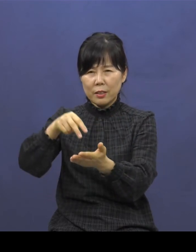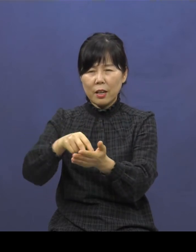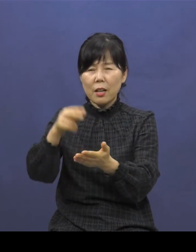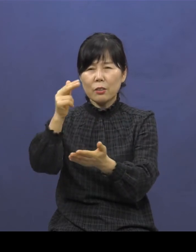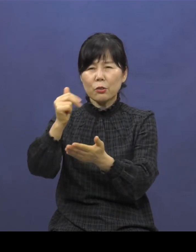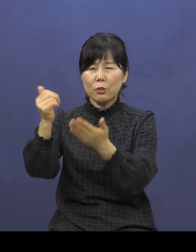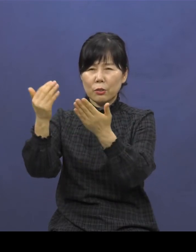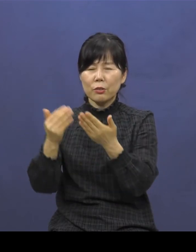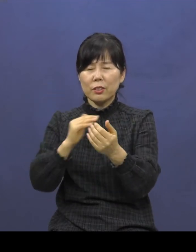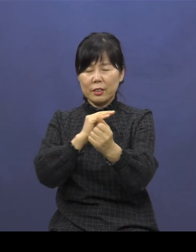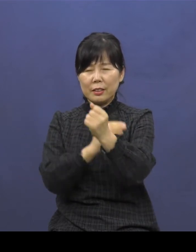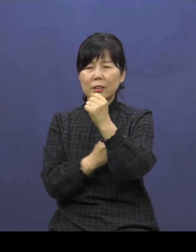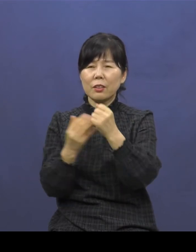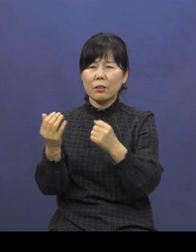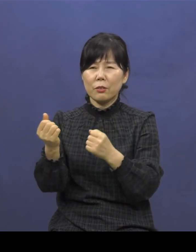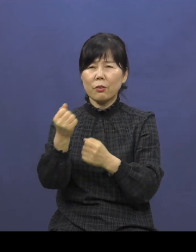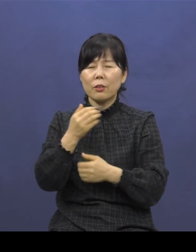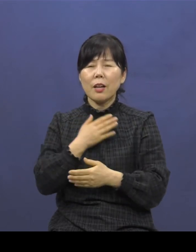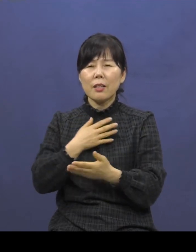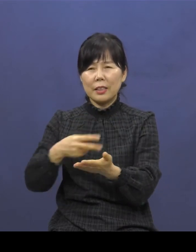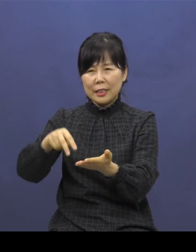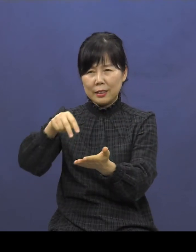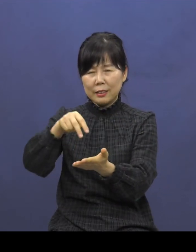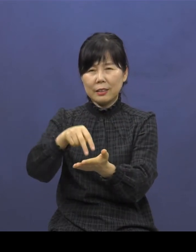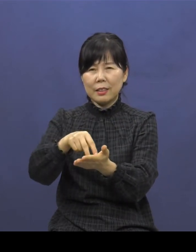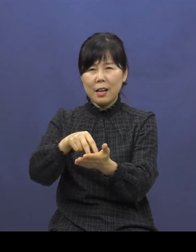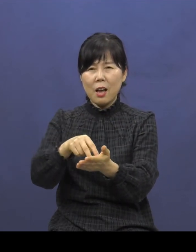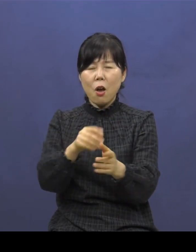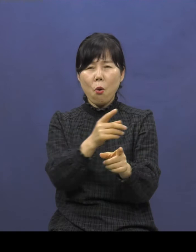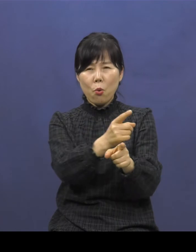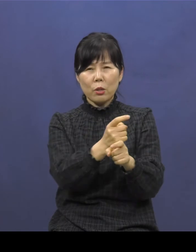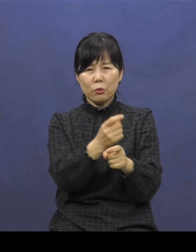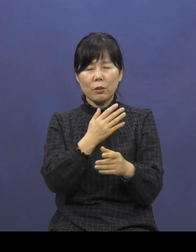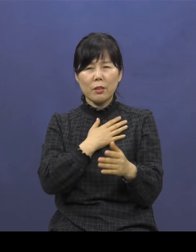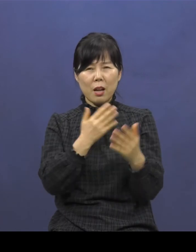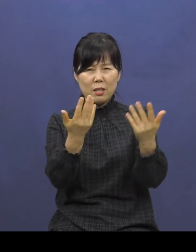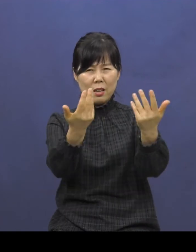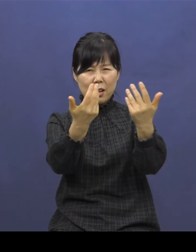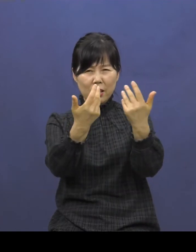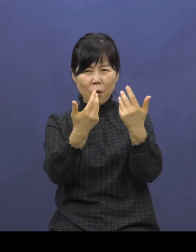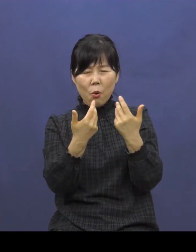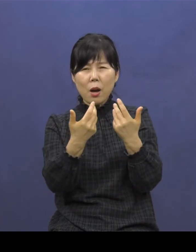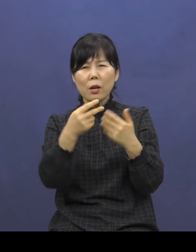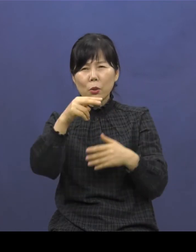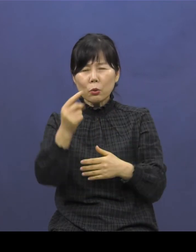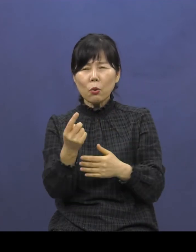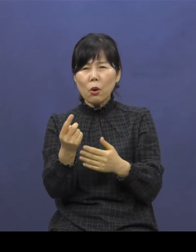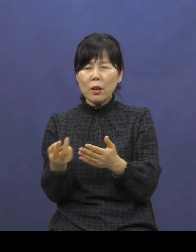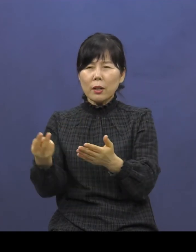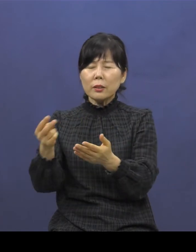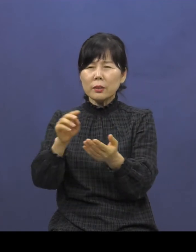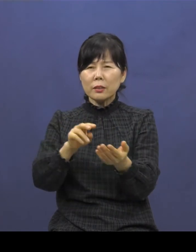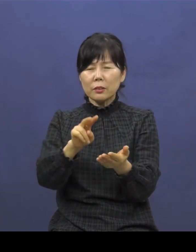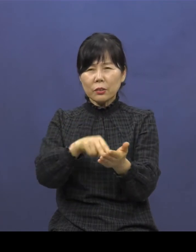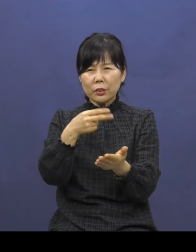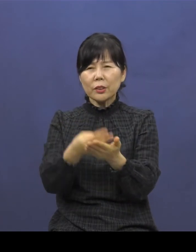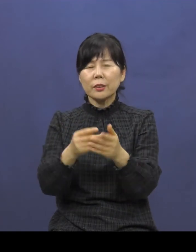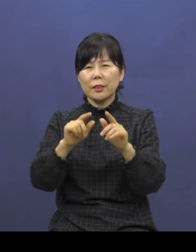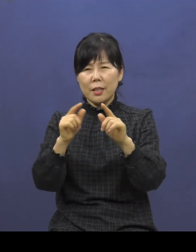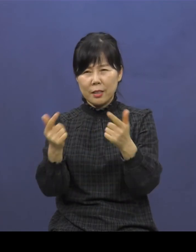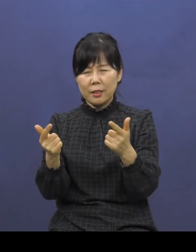나는 일어서리라. 주가 주신 능력으로 나는 일어서리라. 원수가 날 향해 와도 쓰러지지